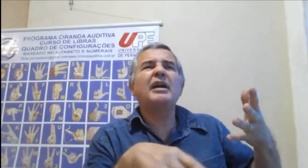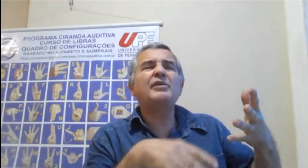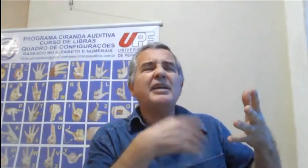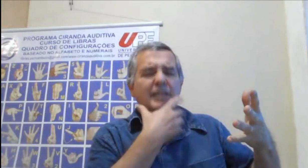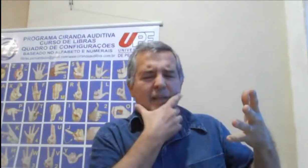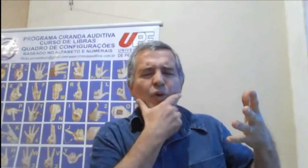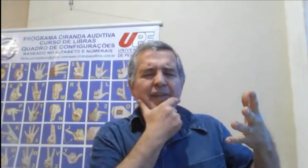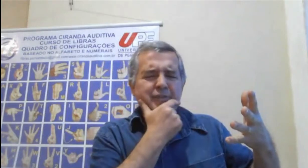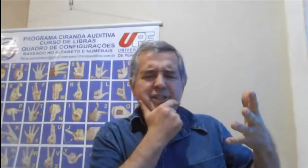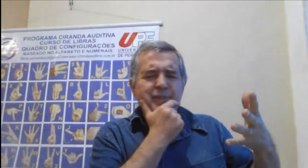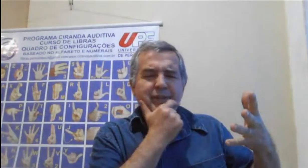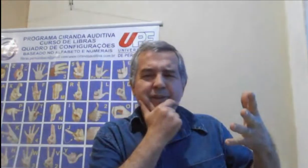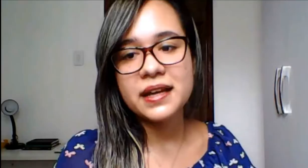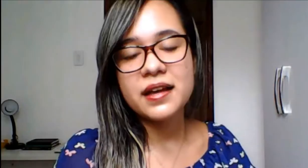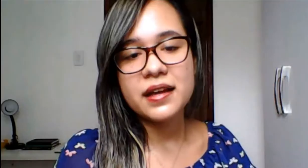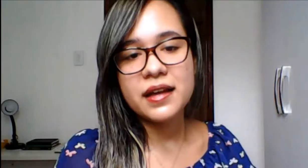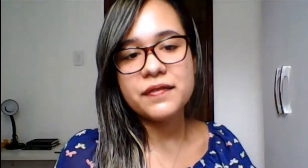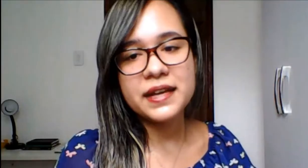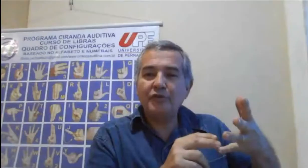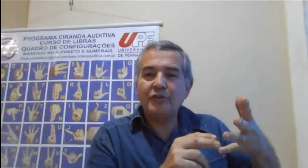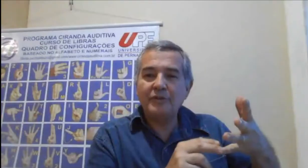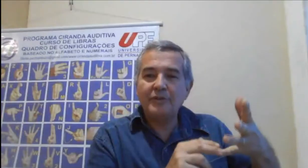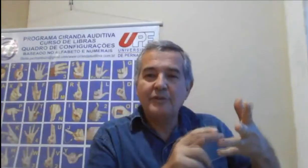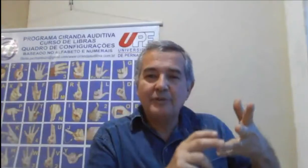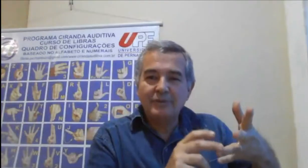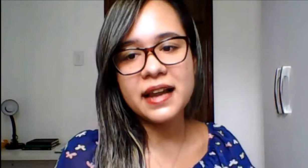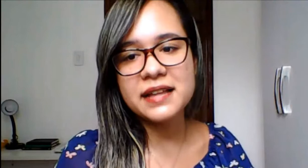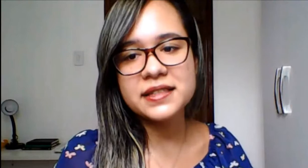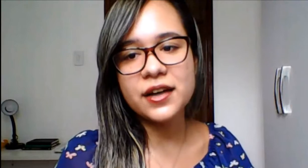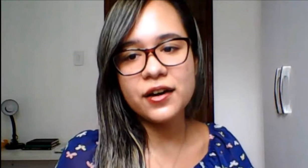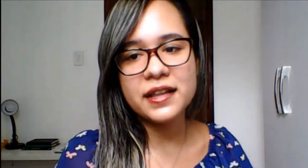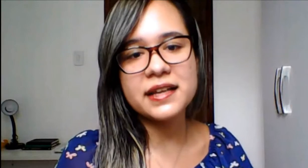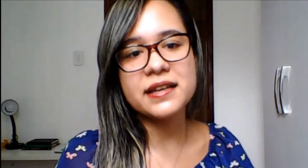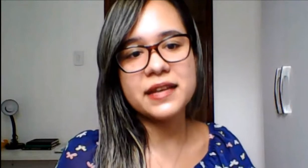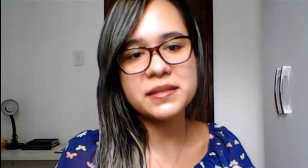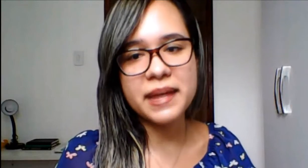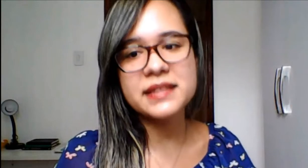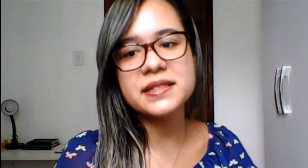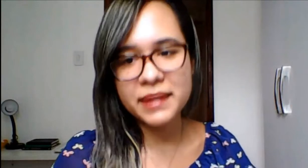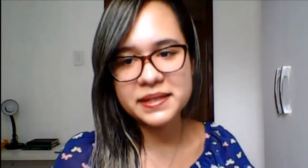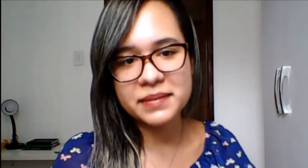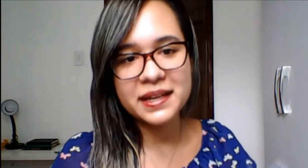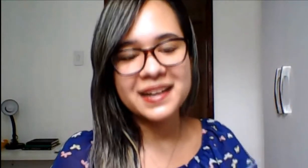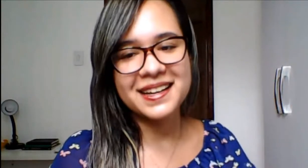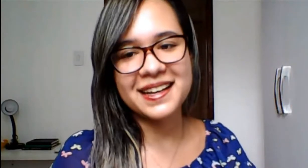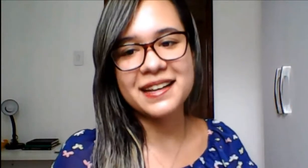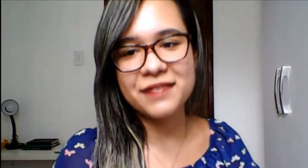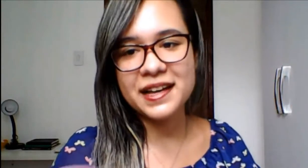aquilo que a gente decorava no vestibular? Filo, família, classe, ordem, espécie, espécime. Surdo